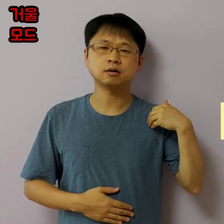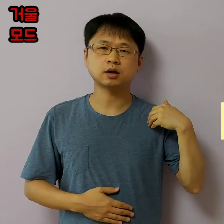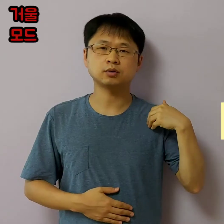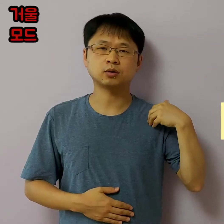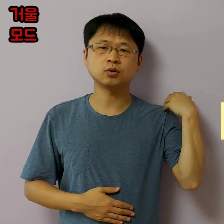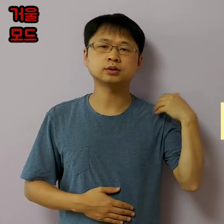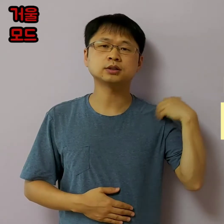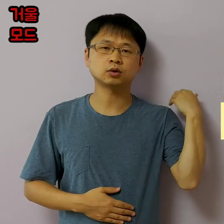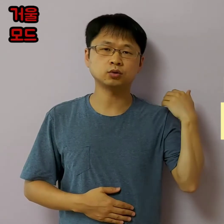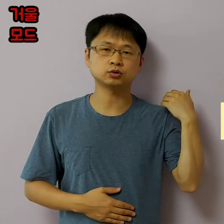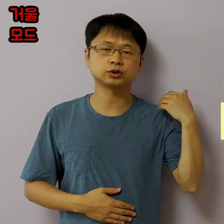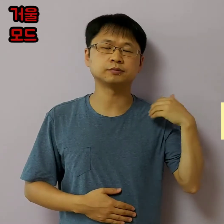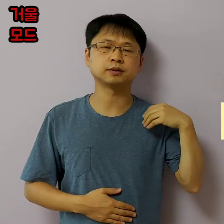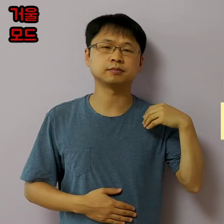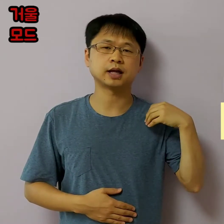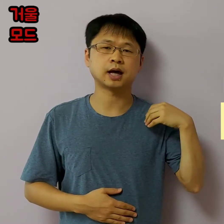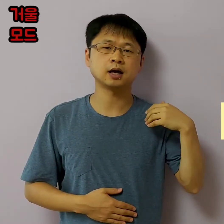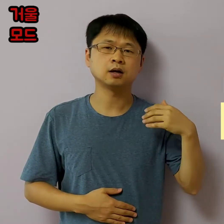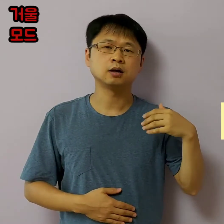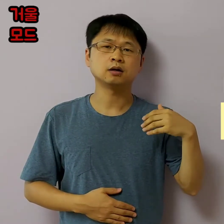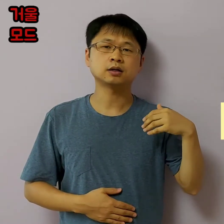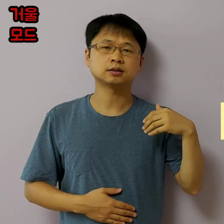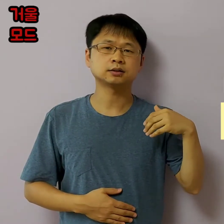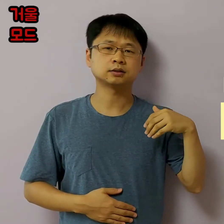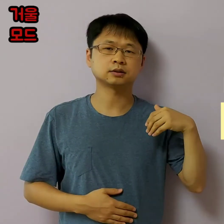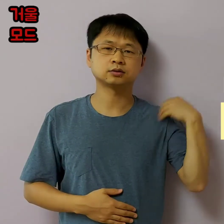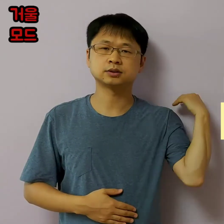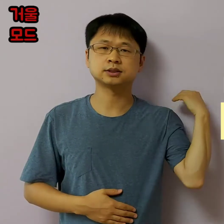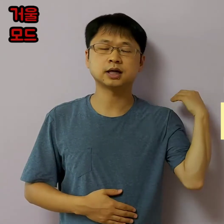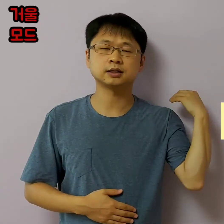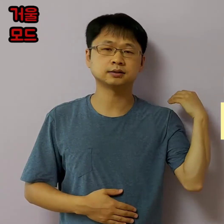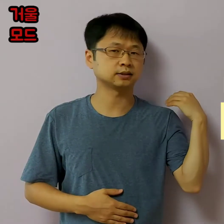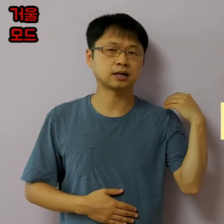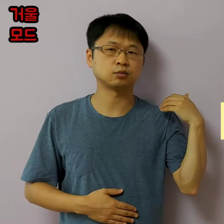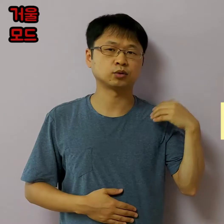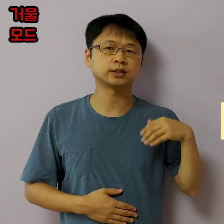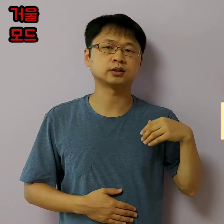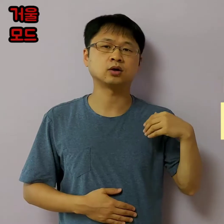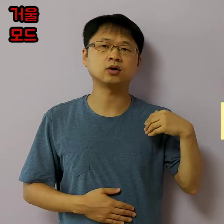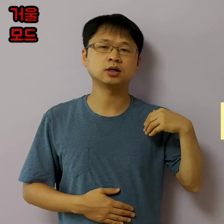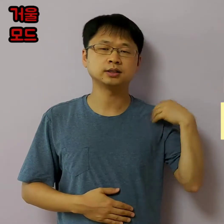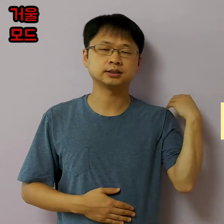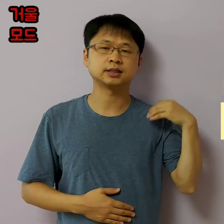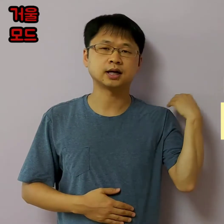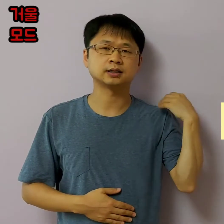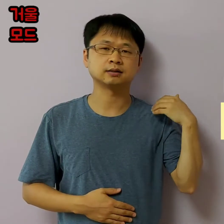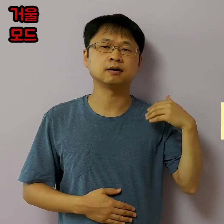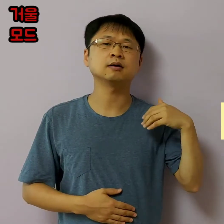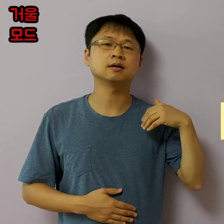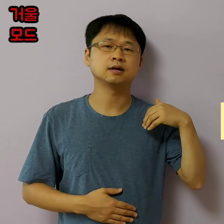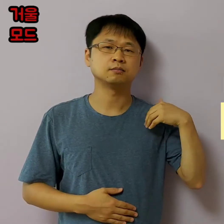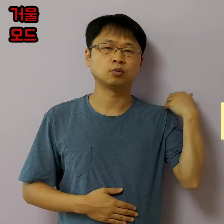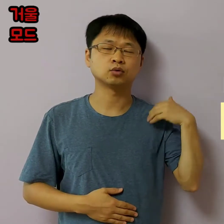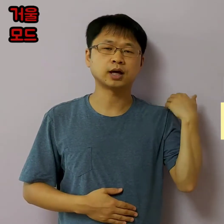어깨 위로 스쳐 올려주시면 됩니다. 어깨를 스쳐서 쑥 지나가는 것은 잘 모르겠죠. 지나가는 것